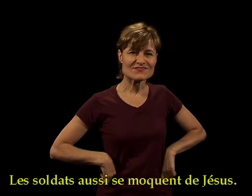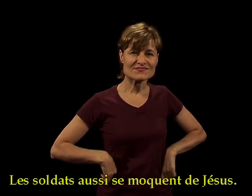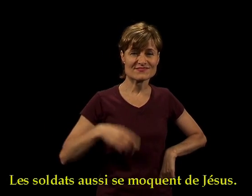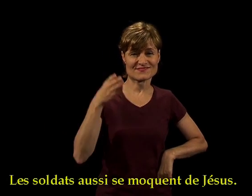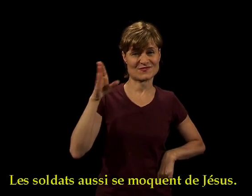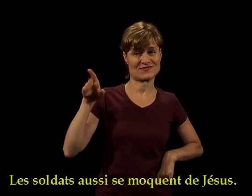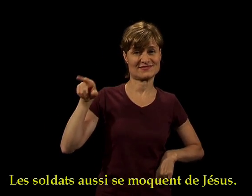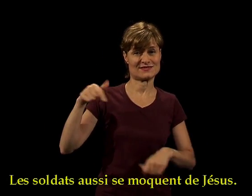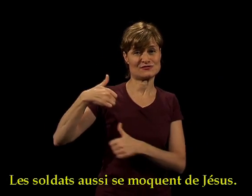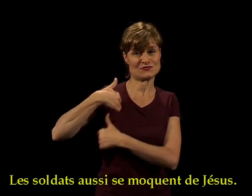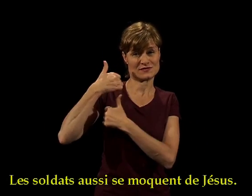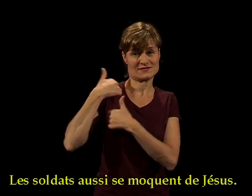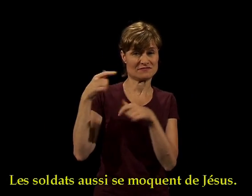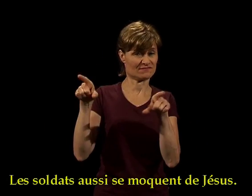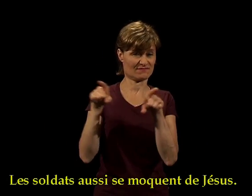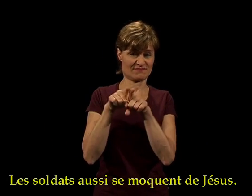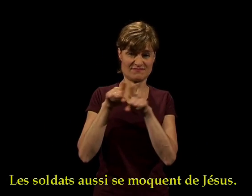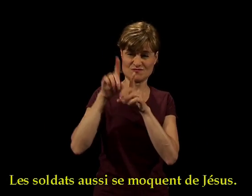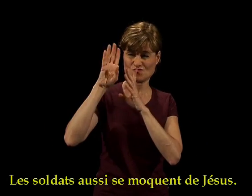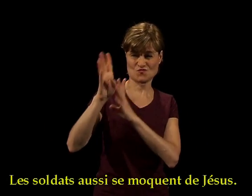Les soldats aussi se moquent de Jésus.